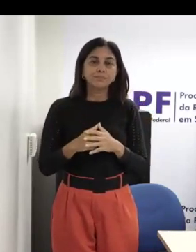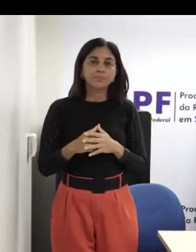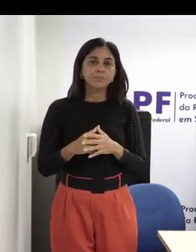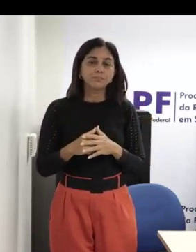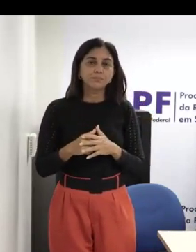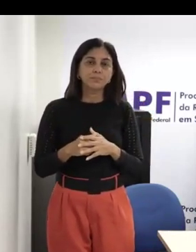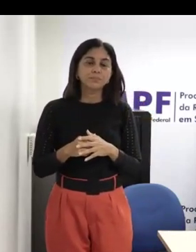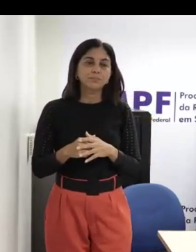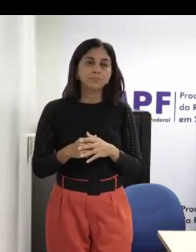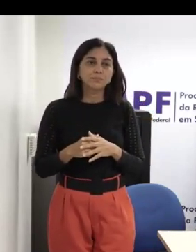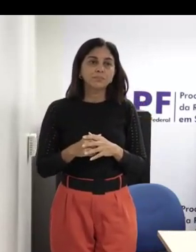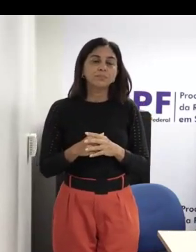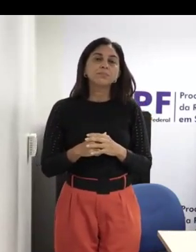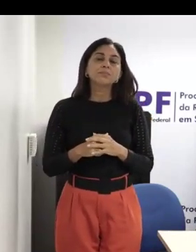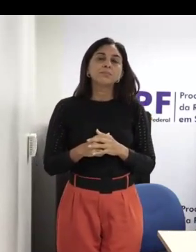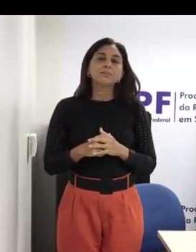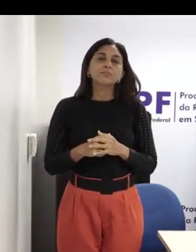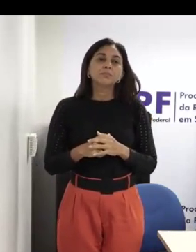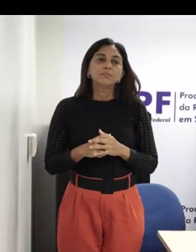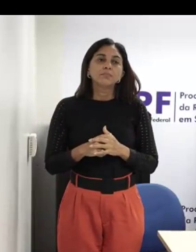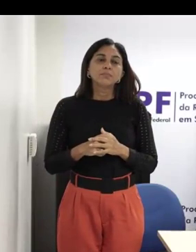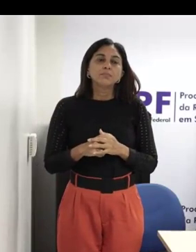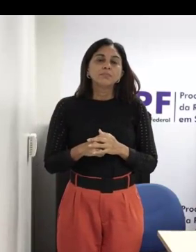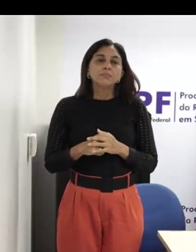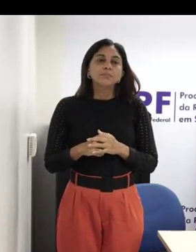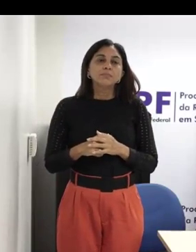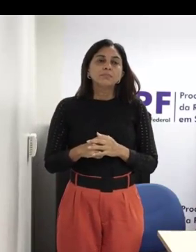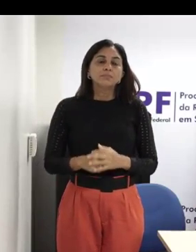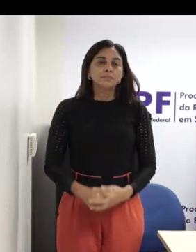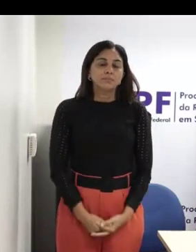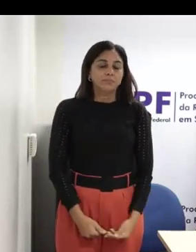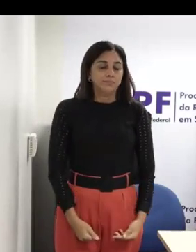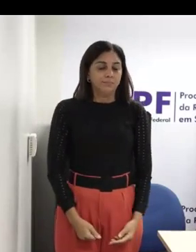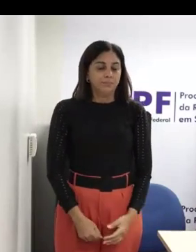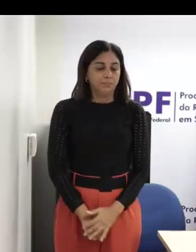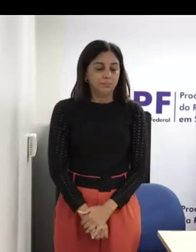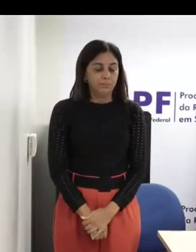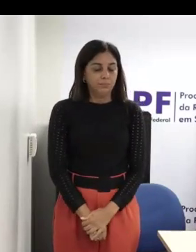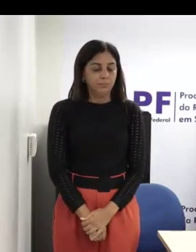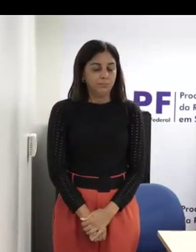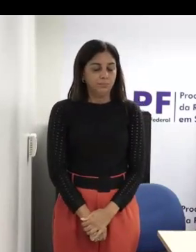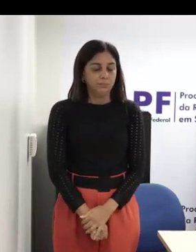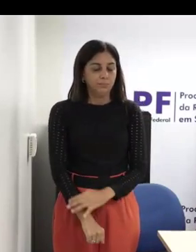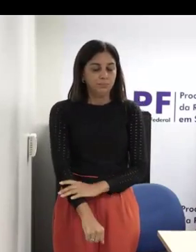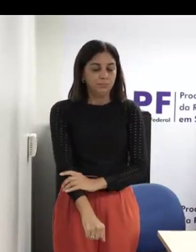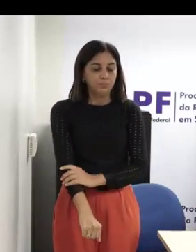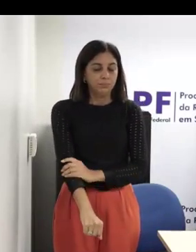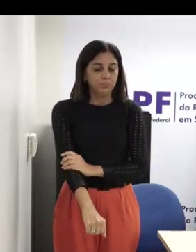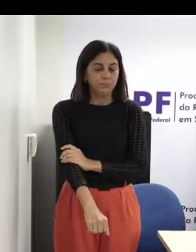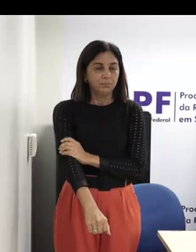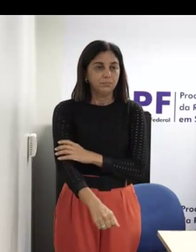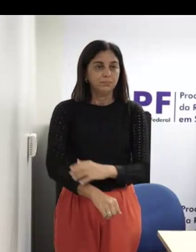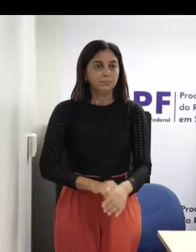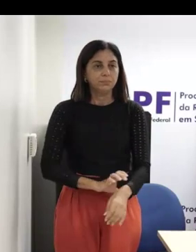batalha constante tem essa essa posição atual já foram outras posições no passado podem ser